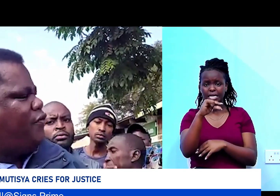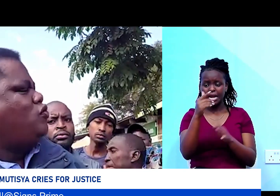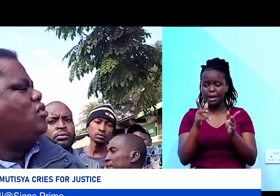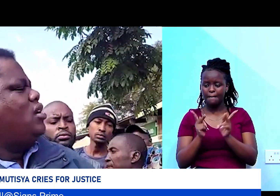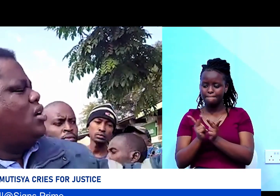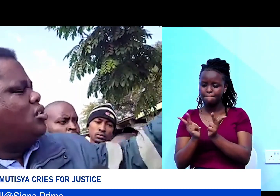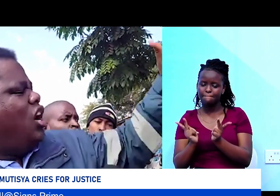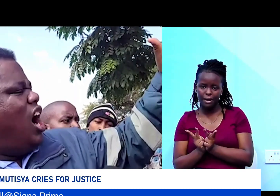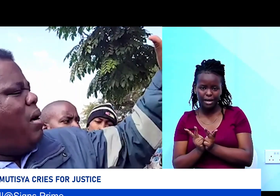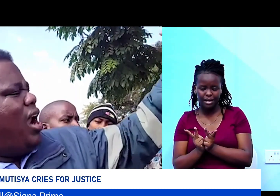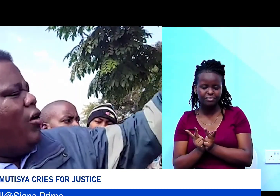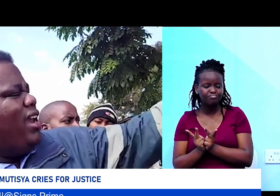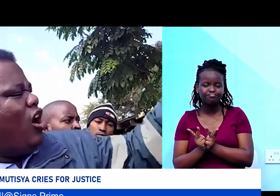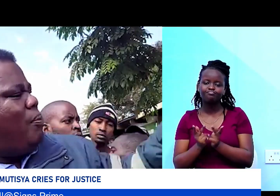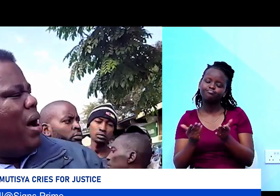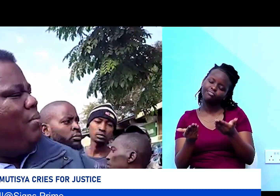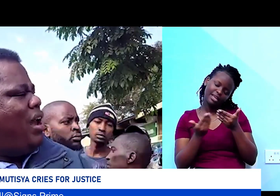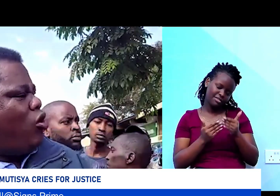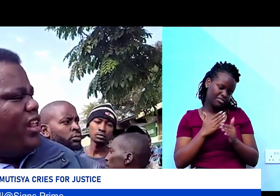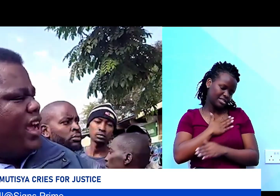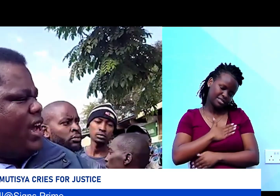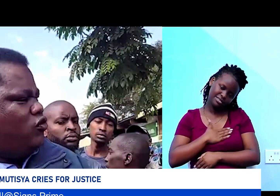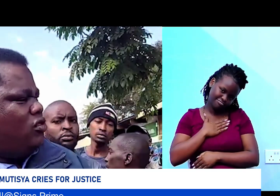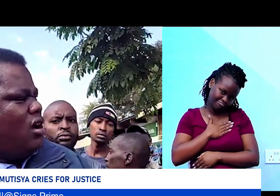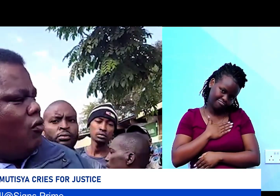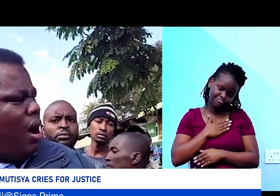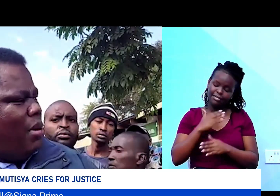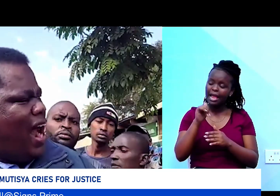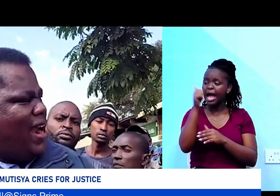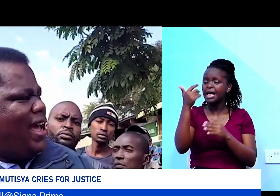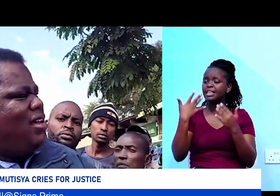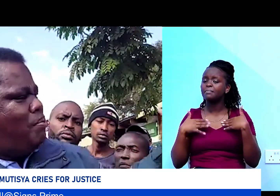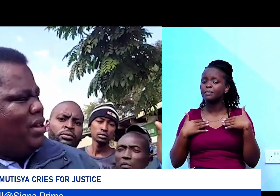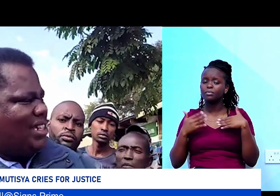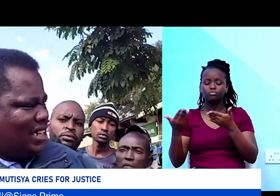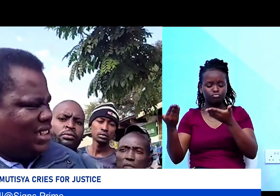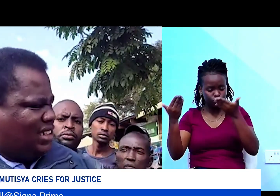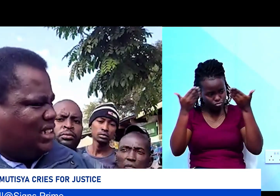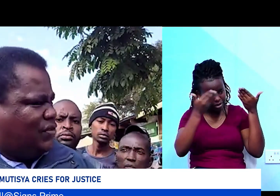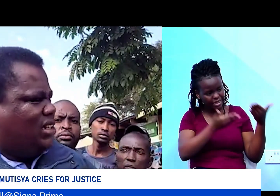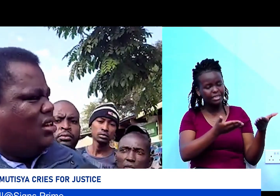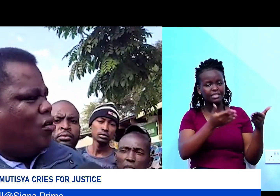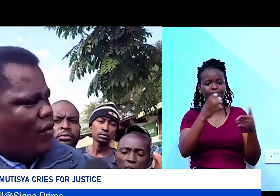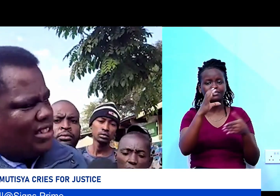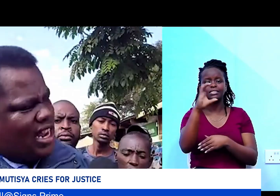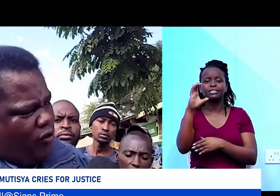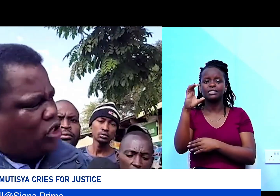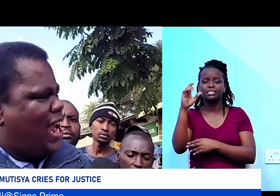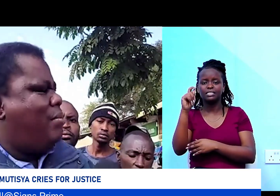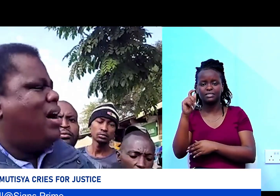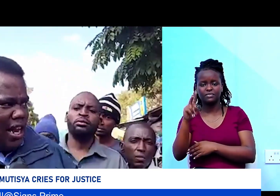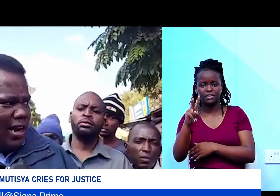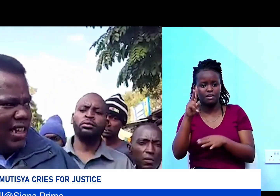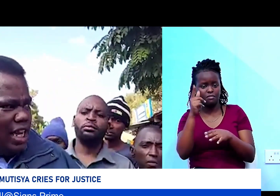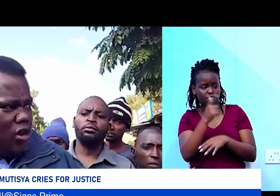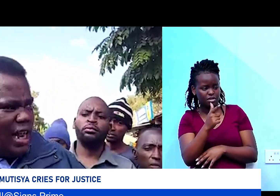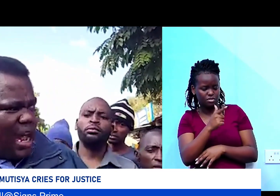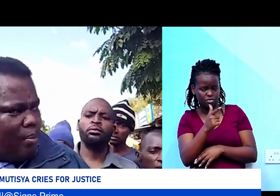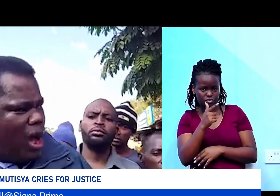unyenyekevu, tunaomba wale wengine wako pale mbele kwa unyenyekevu wapeane picha za CCTV kwa vitengo vya usalama. Tuliandikisha, tulileta IPO